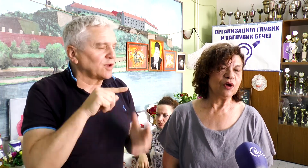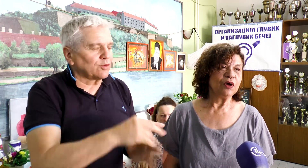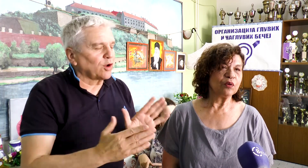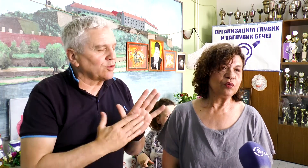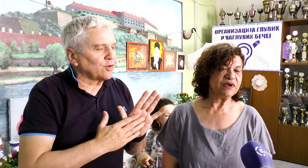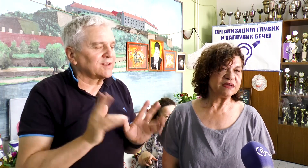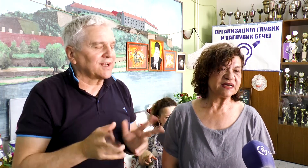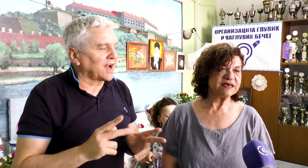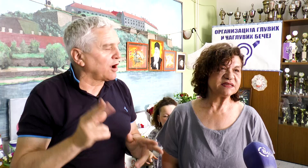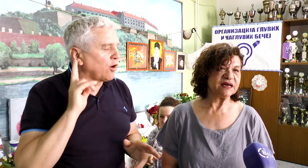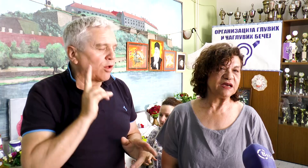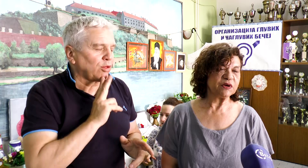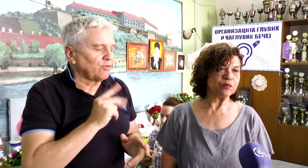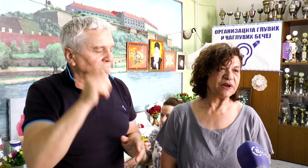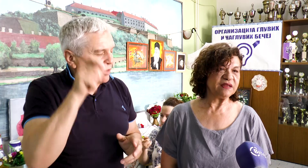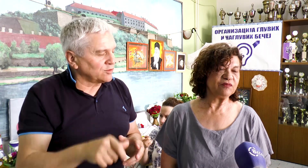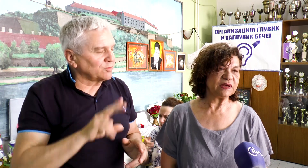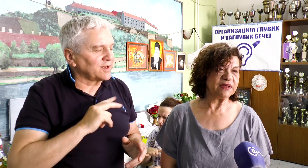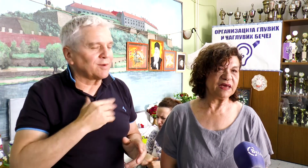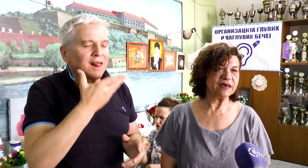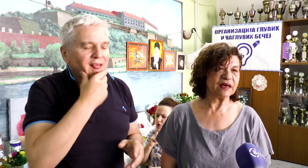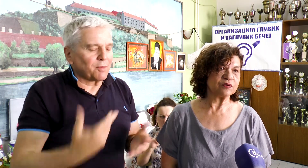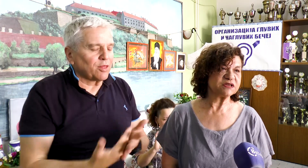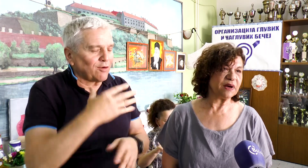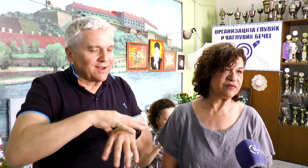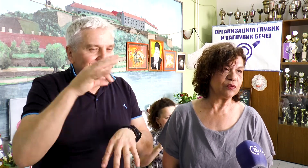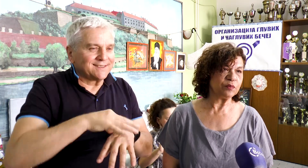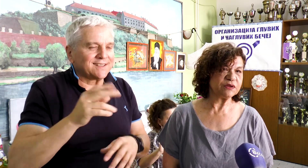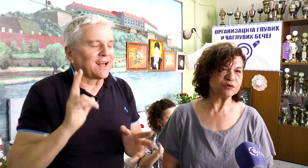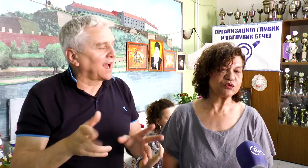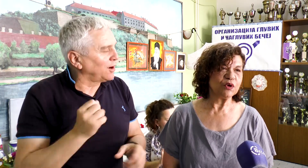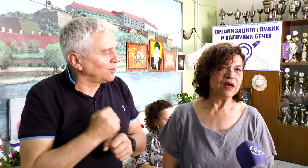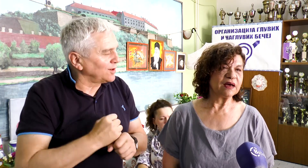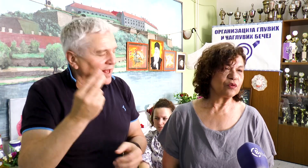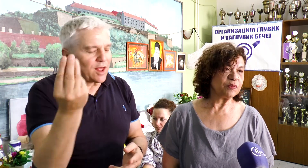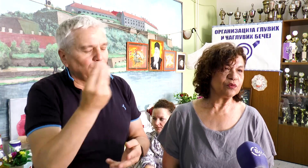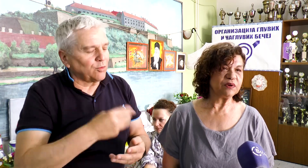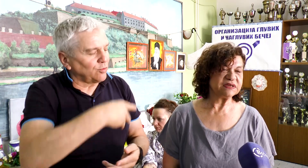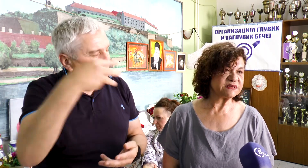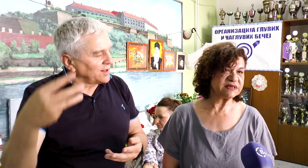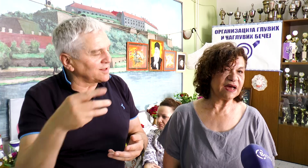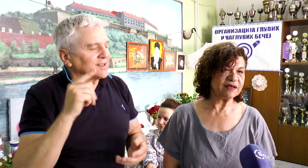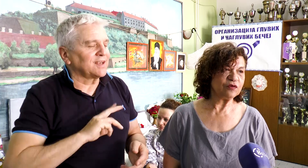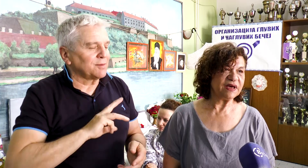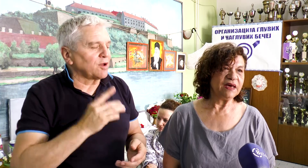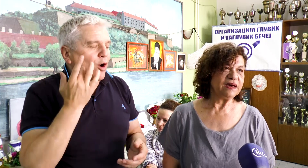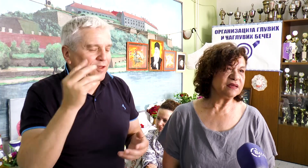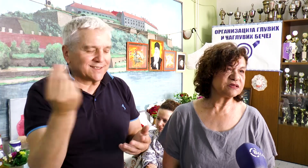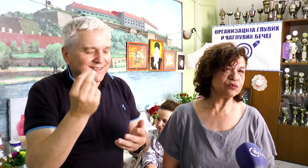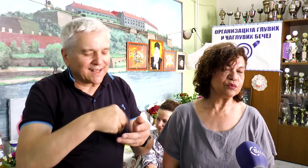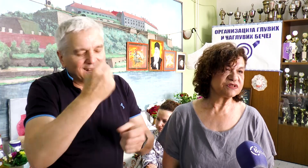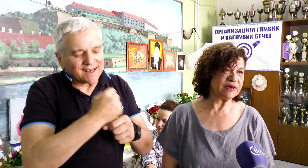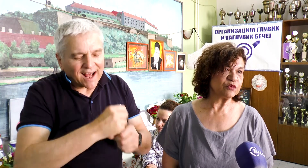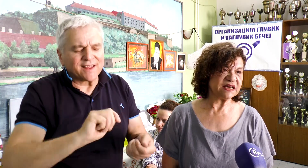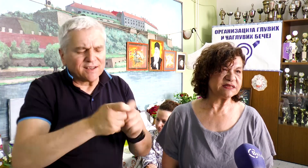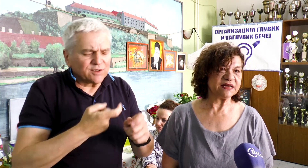kako gluvi zaista imaju predivne ideje, kako se bave umetnošću, kako imaju izvrsne radove i da